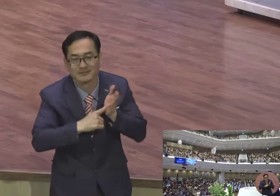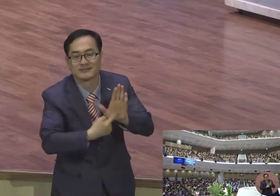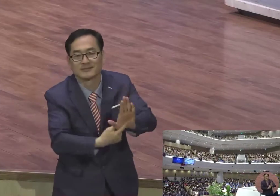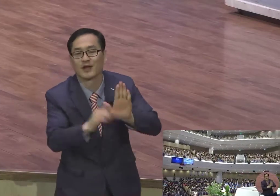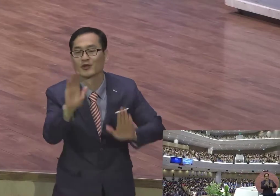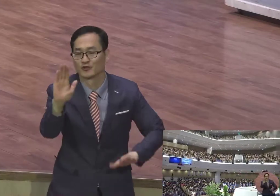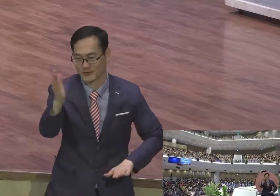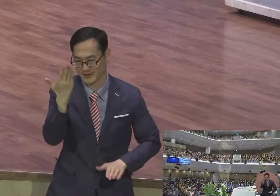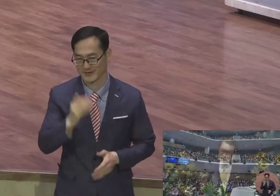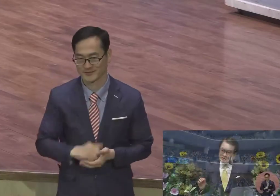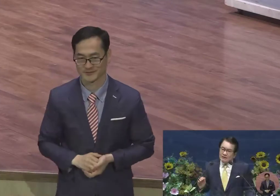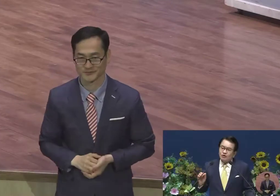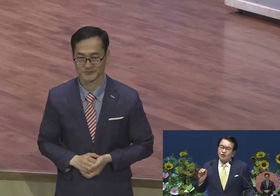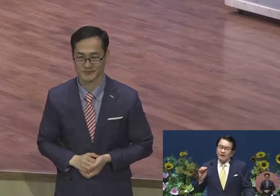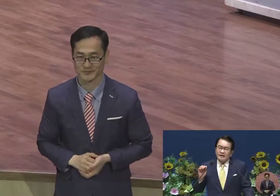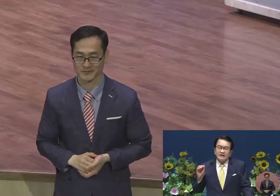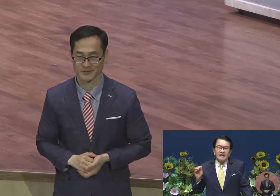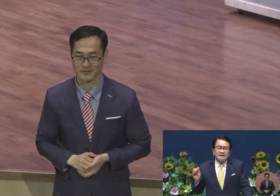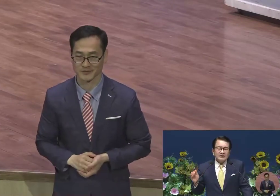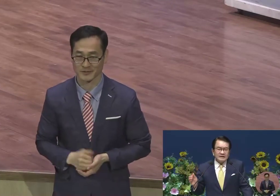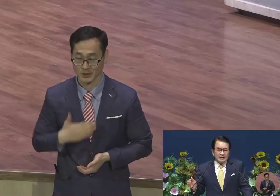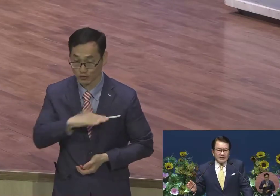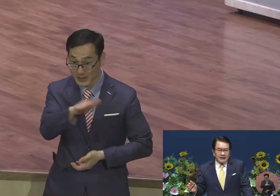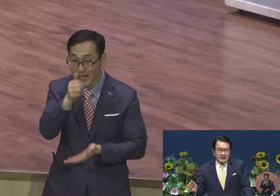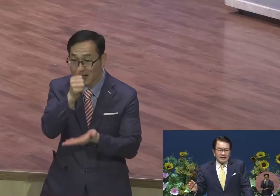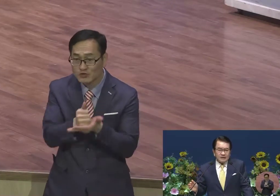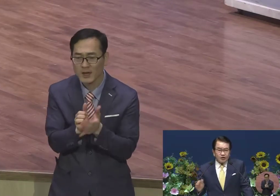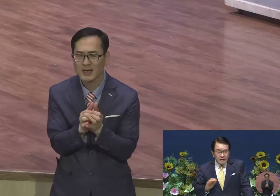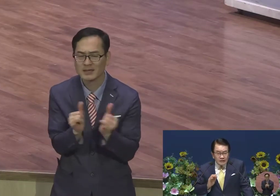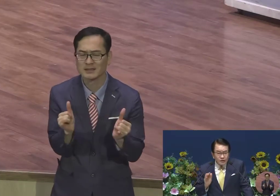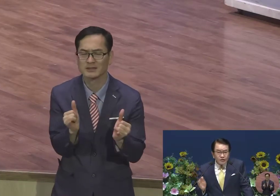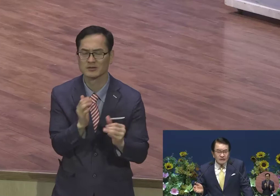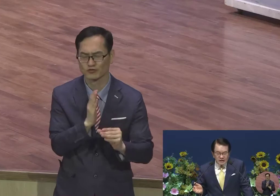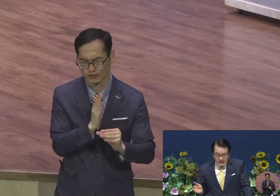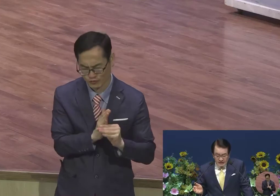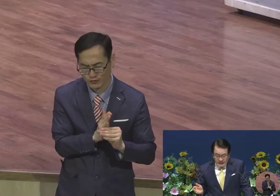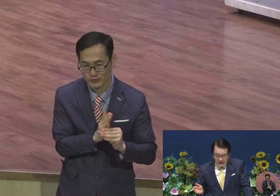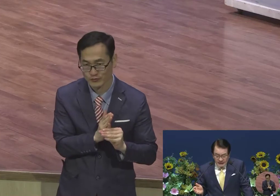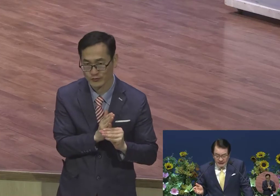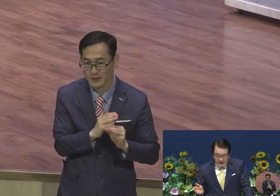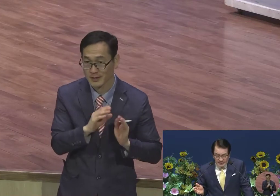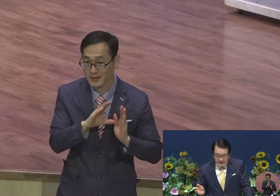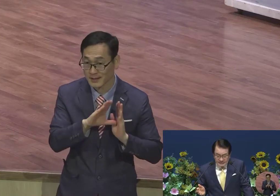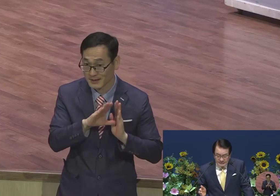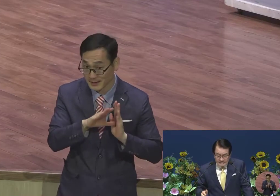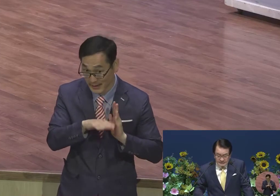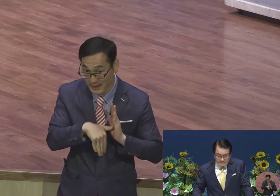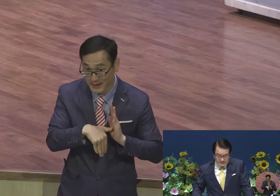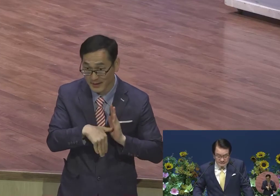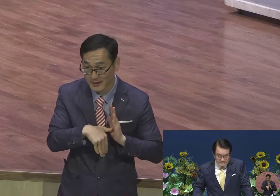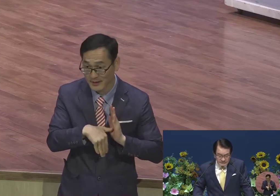우리가 우리가 아직 죄인되었을 때에 죄인으로 있을 때에